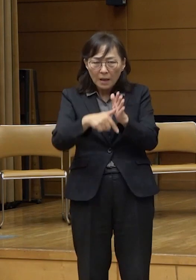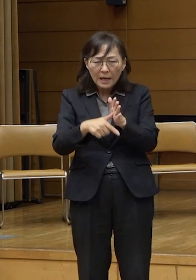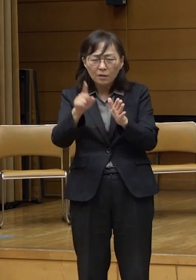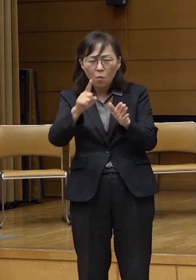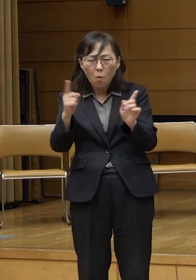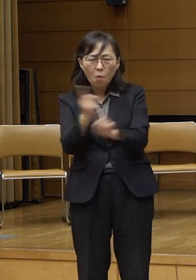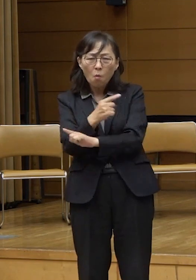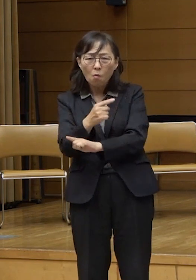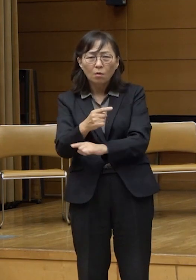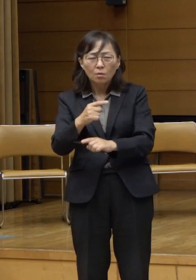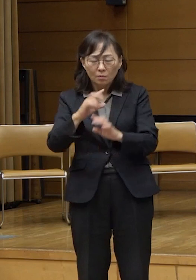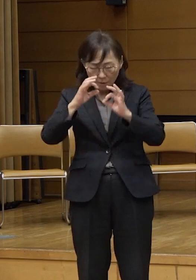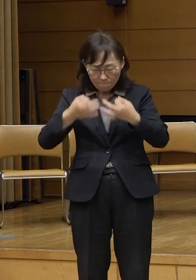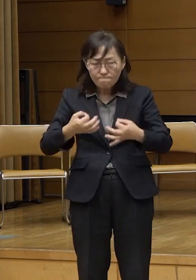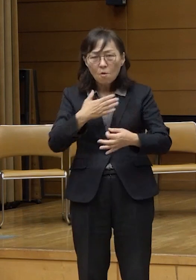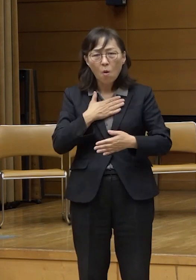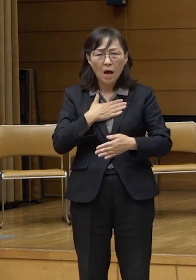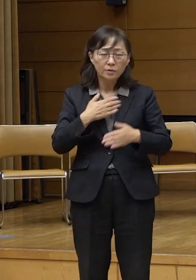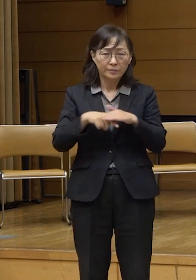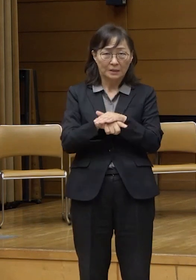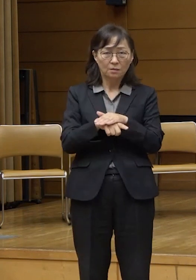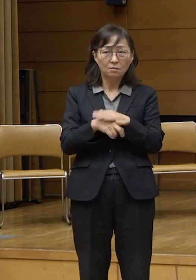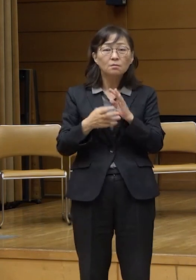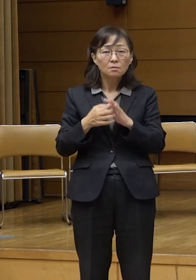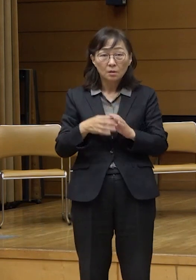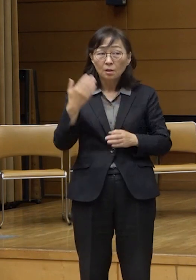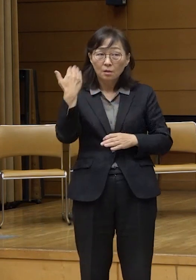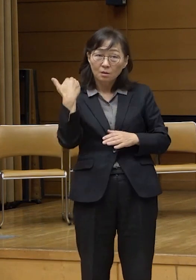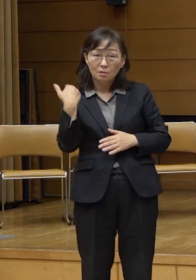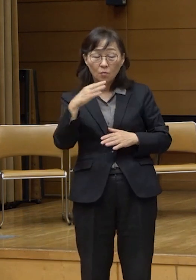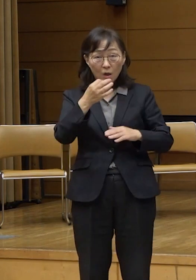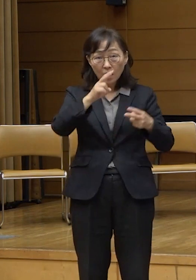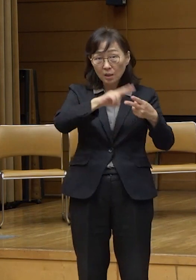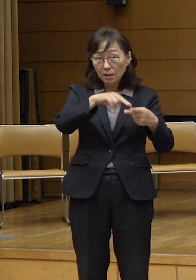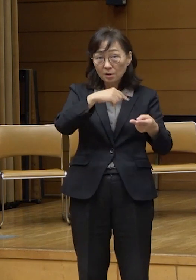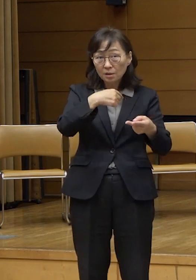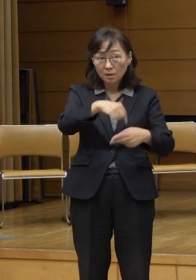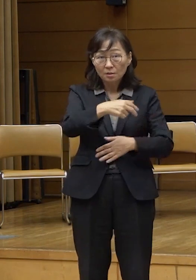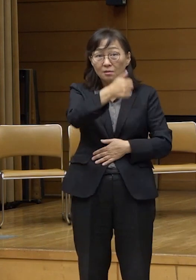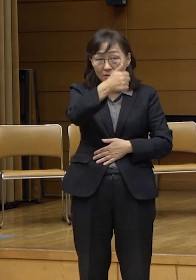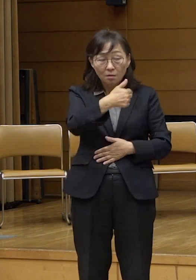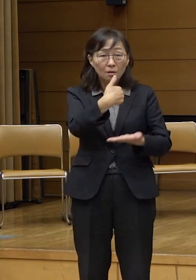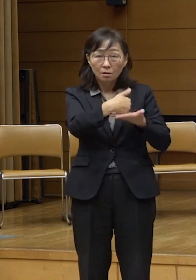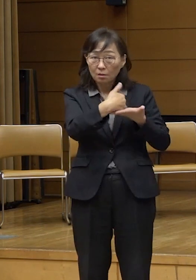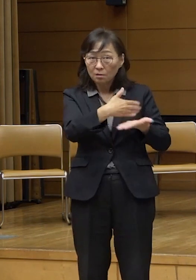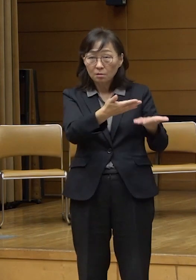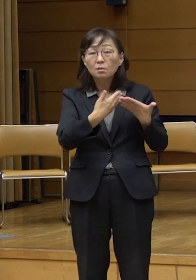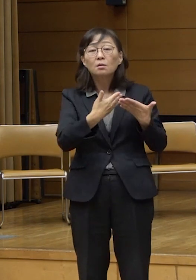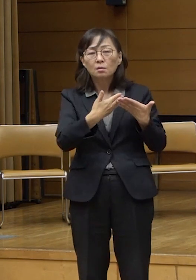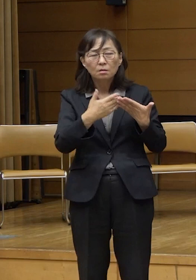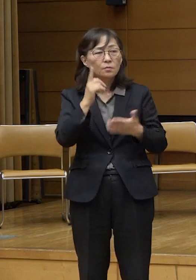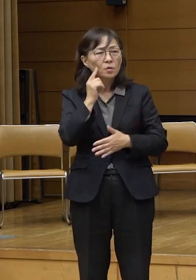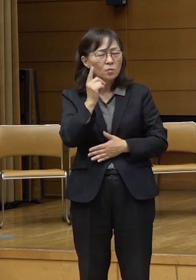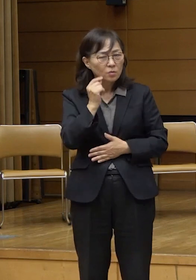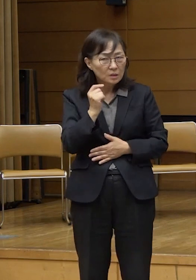は間違いないと思います。先ほど金井先生からちょっと話がありましたけれども、その微増がもし